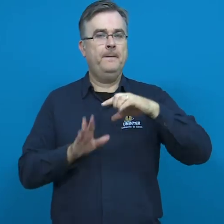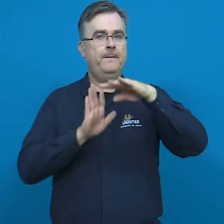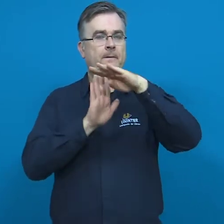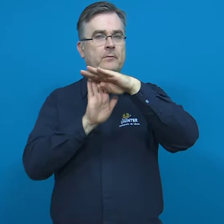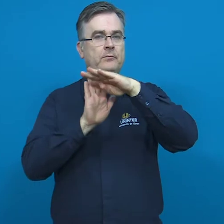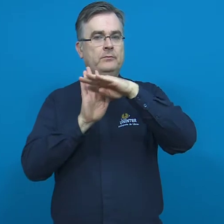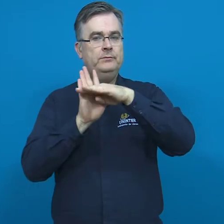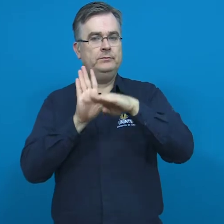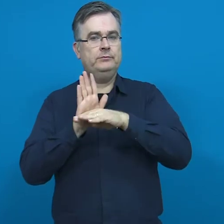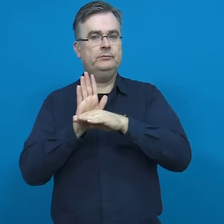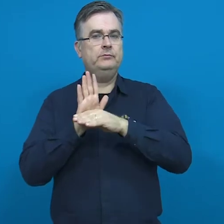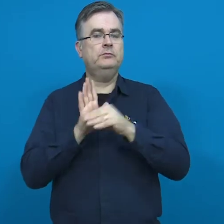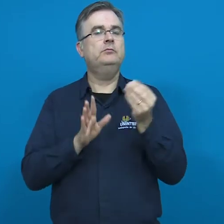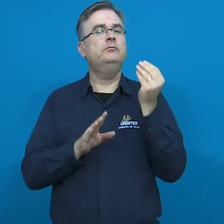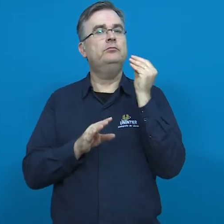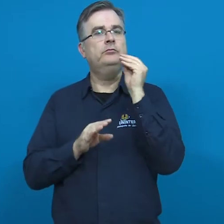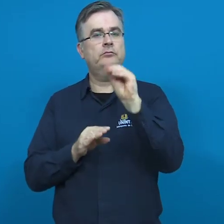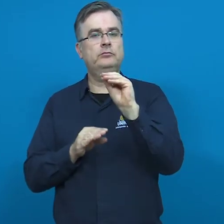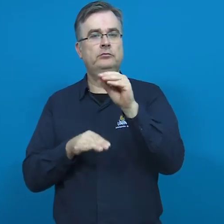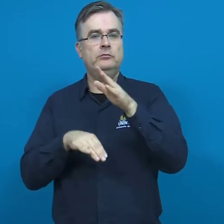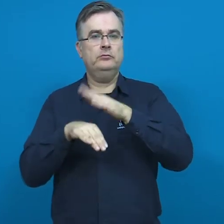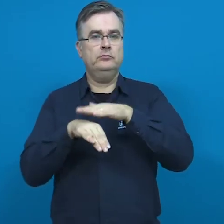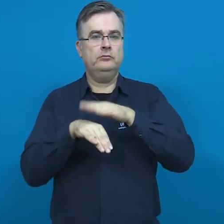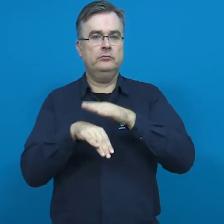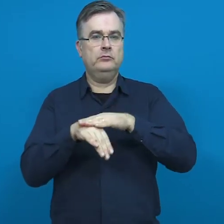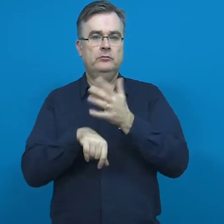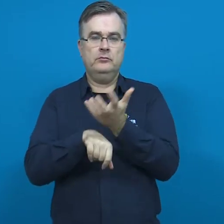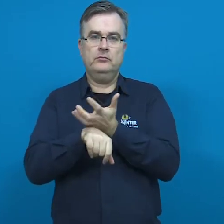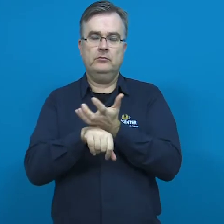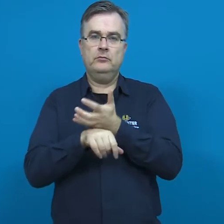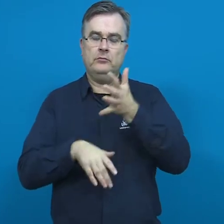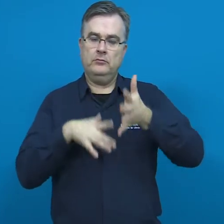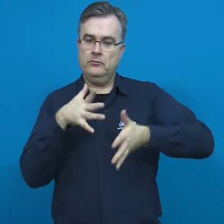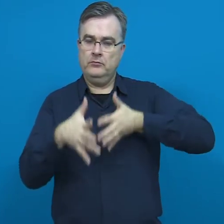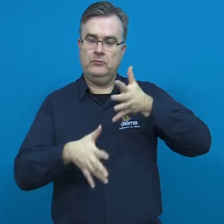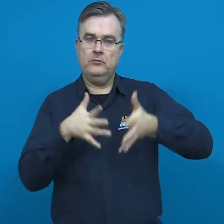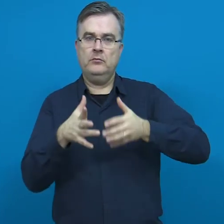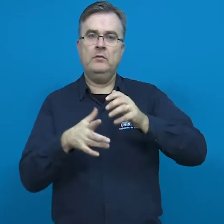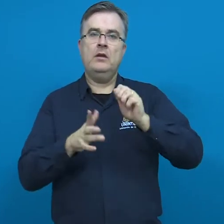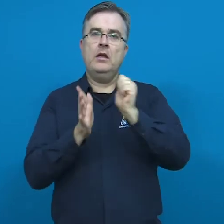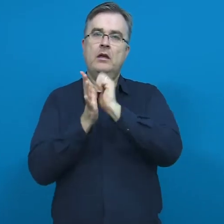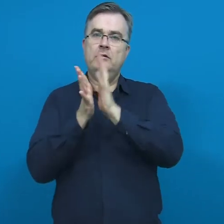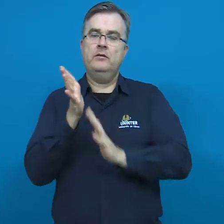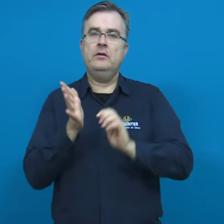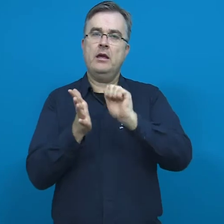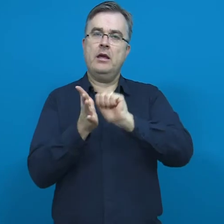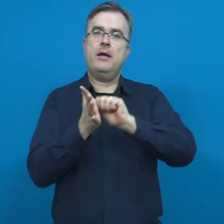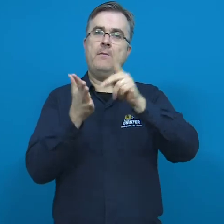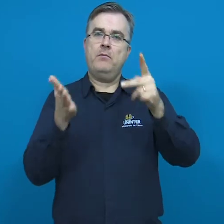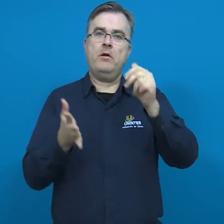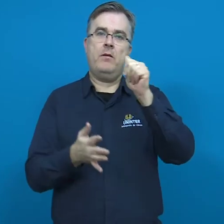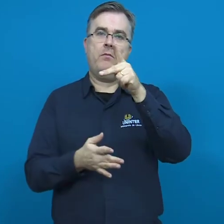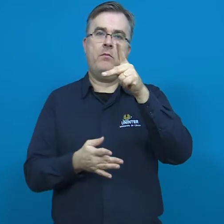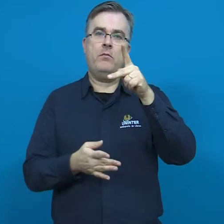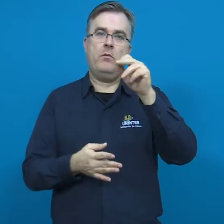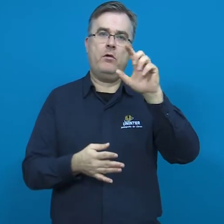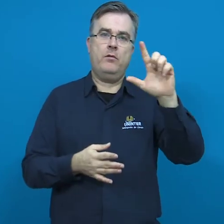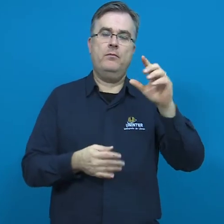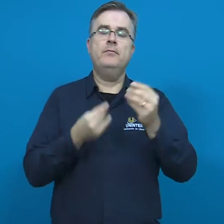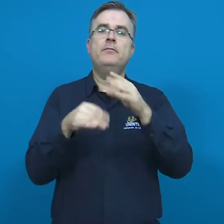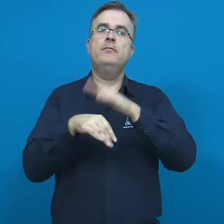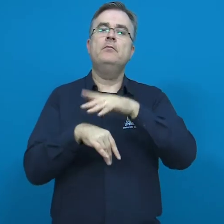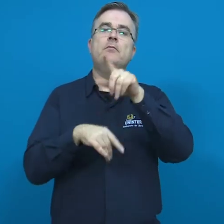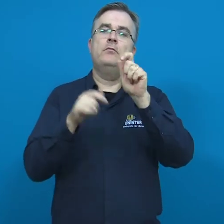têm aí o roteiro que nós passamos da disciplina de Libras para a atividade de APOL. Tem